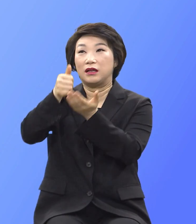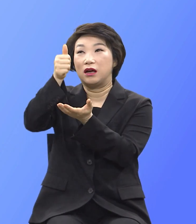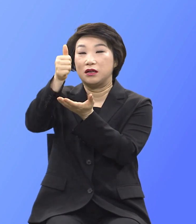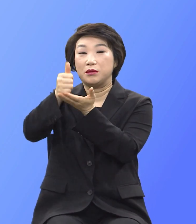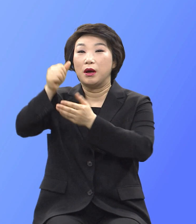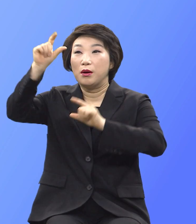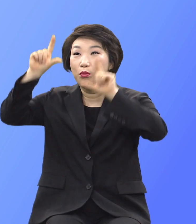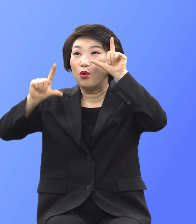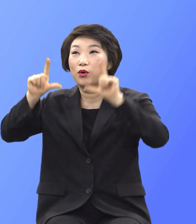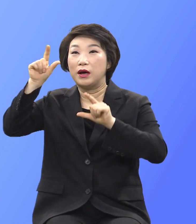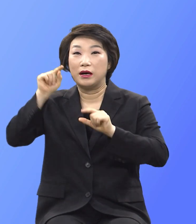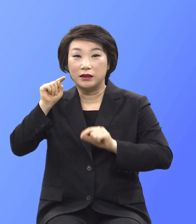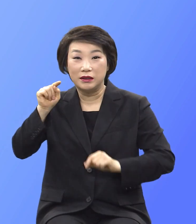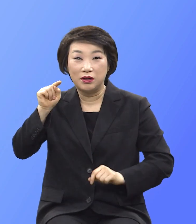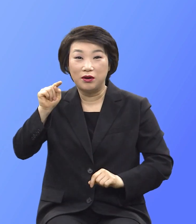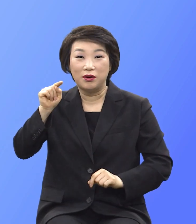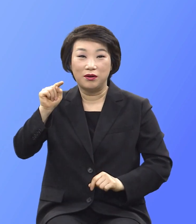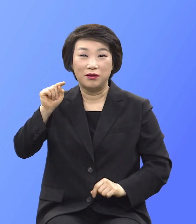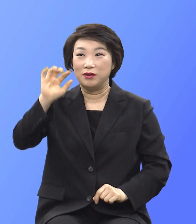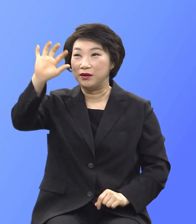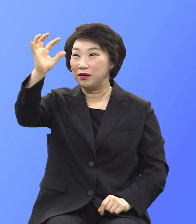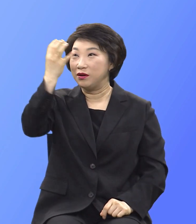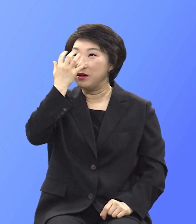하나님의 형상의 모양으로